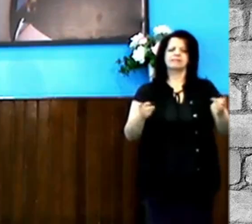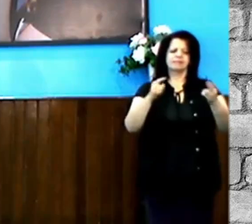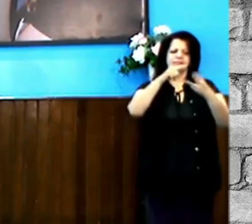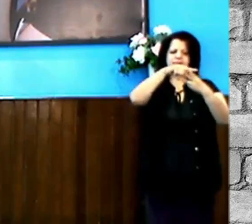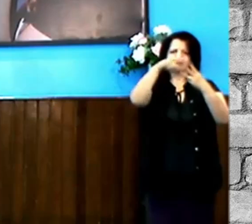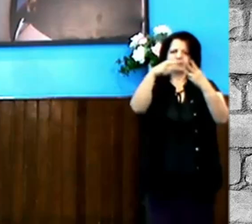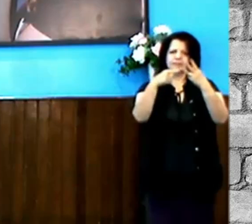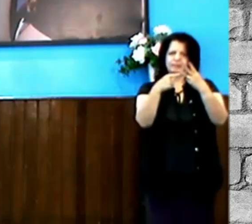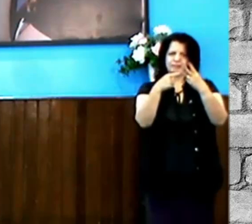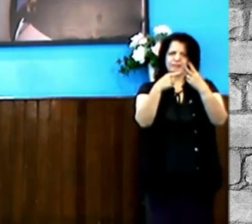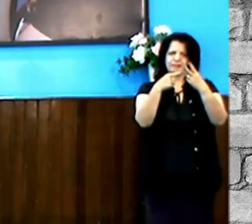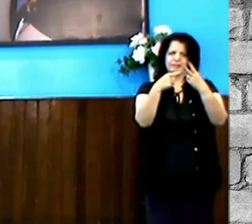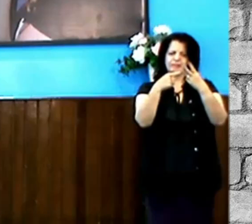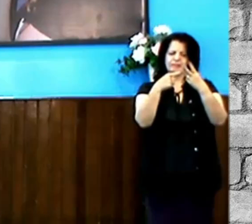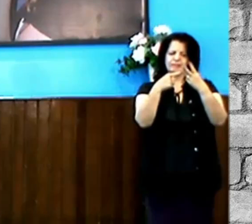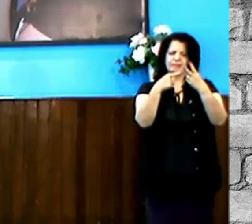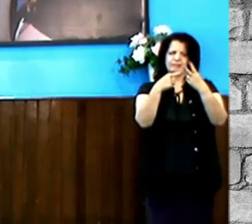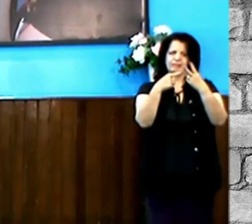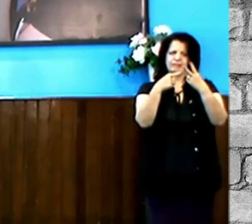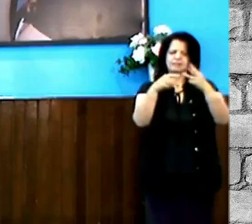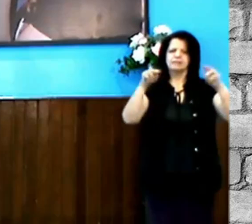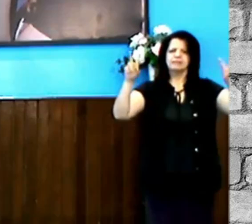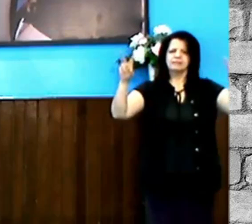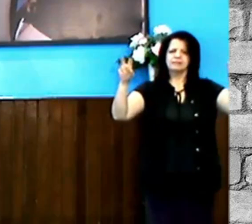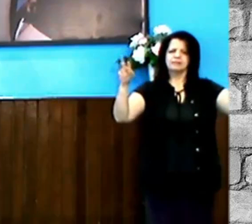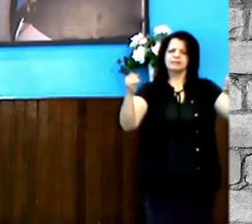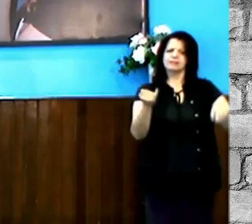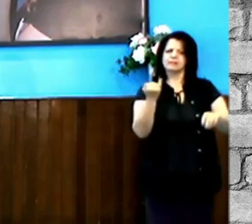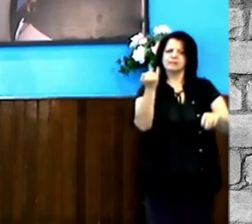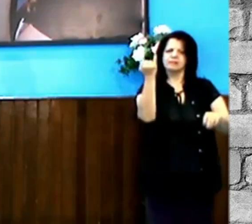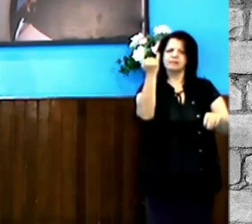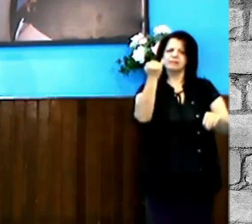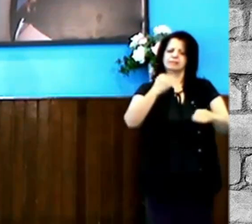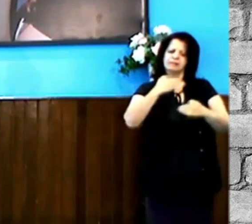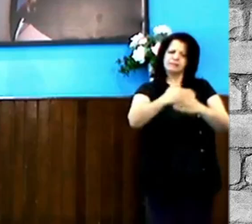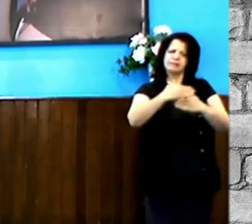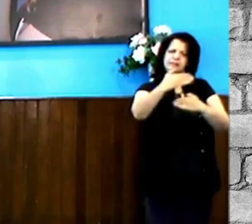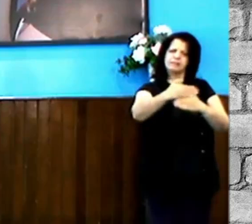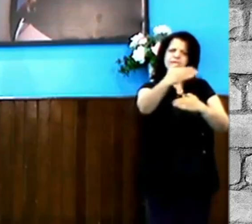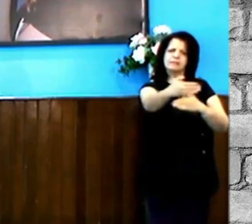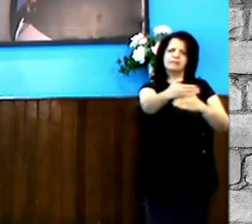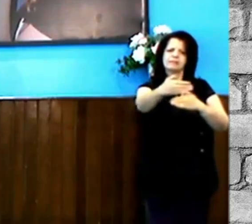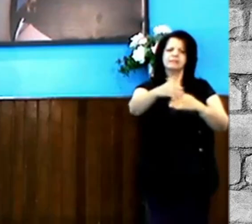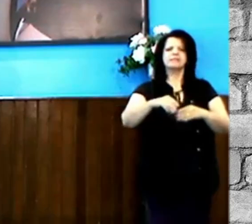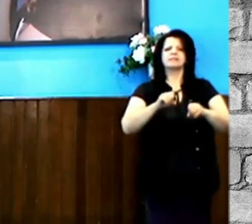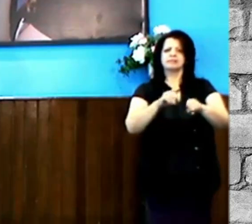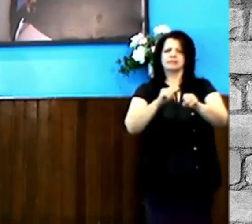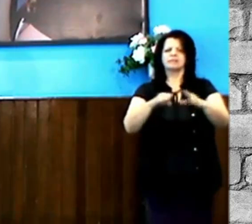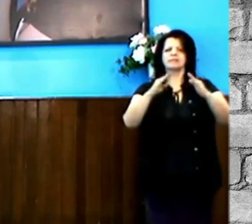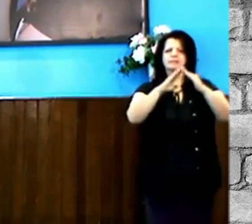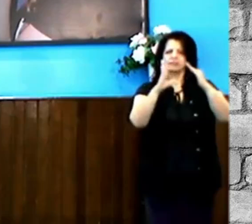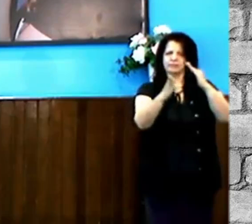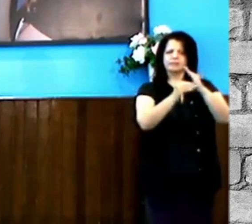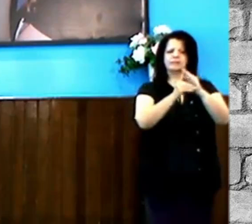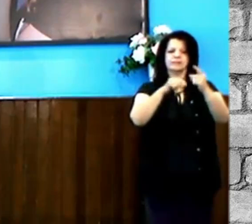assuntos principais que eu quero discorrer com a igreja em pregações sequenciadas. O primeiro desses assuntos é o assunto da